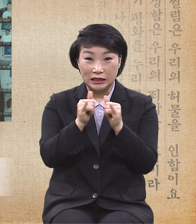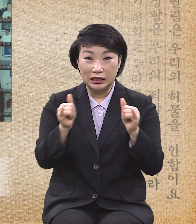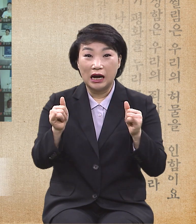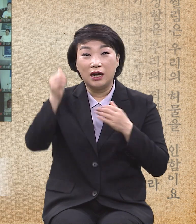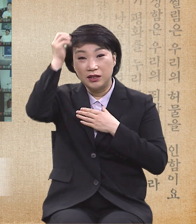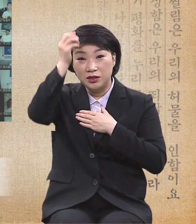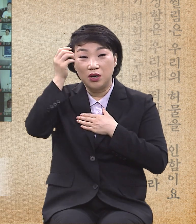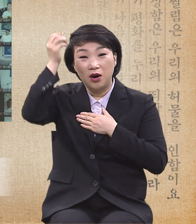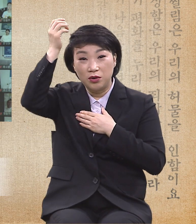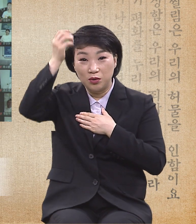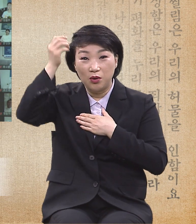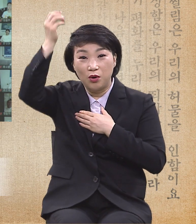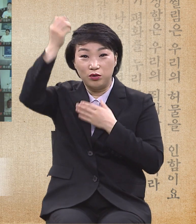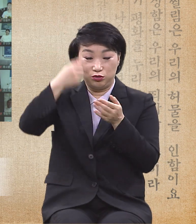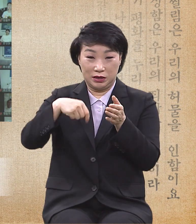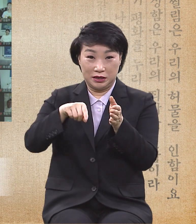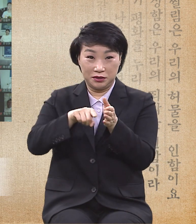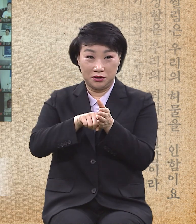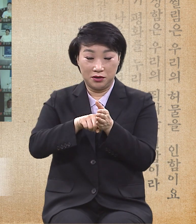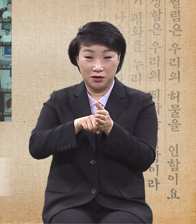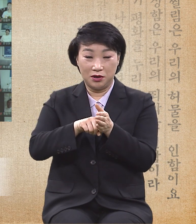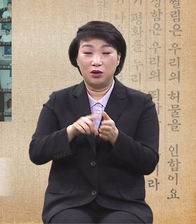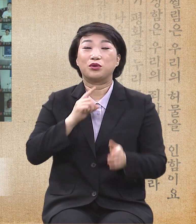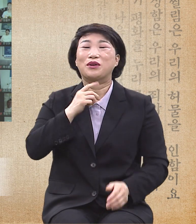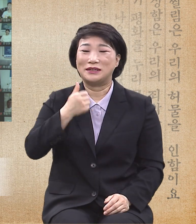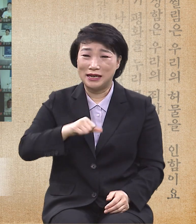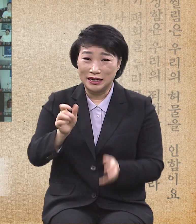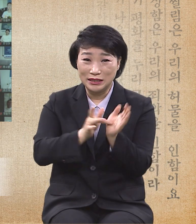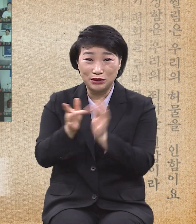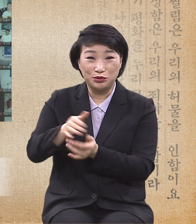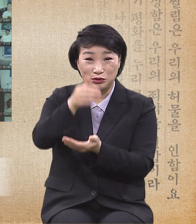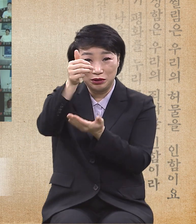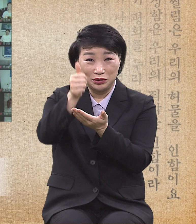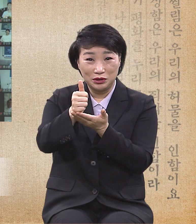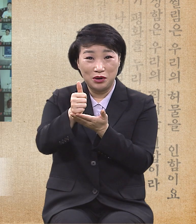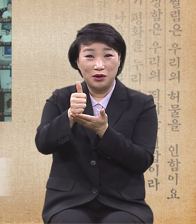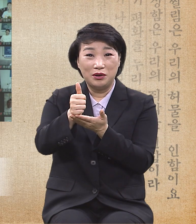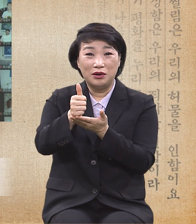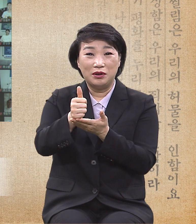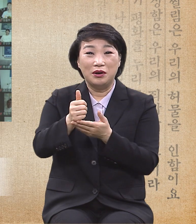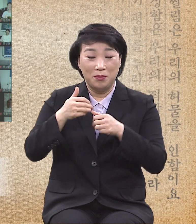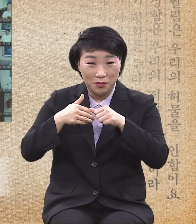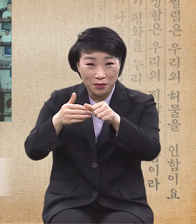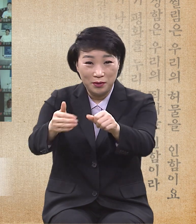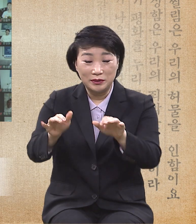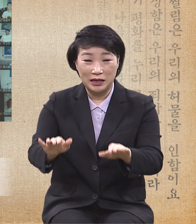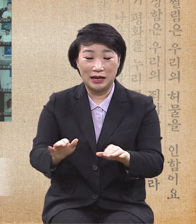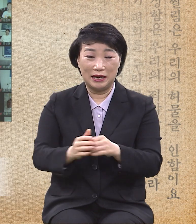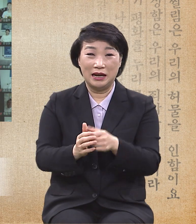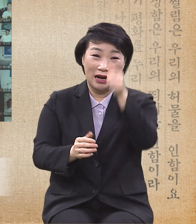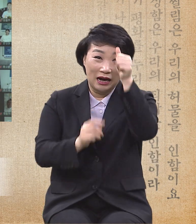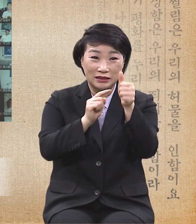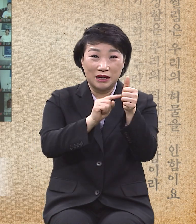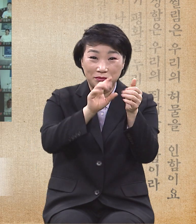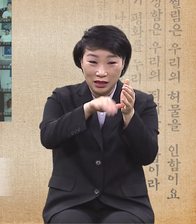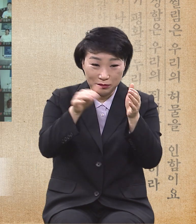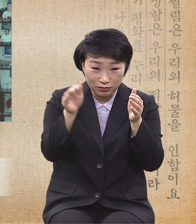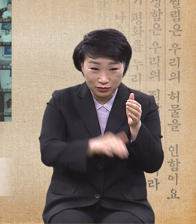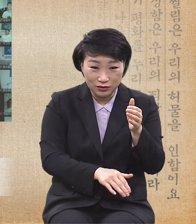인간의 영혼을 위해서는 독생자 예수 그리스도를 주셔서